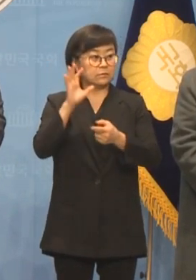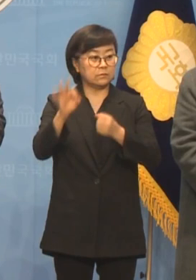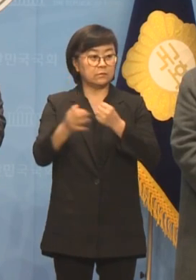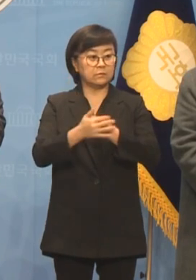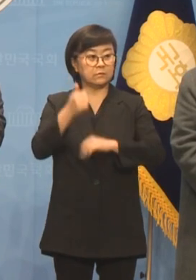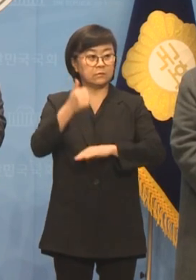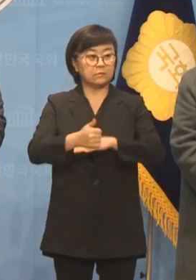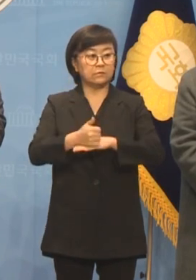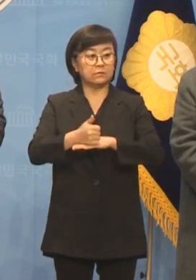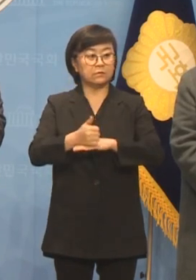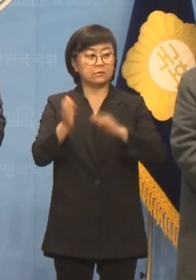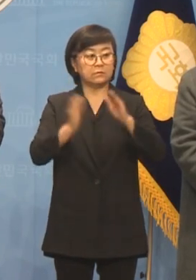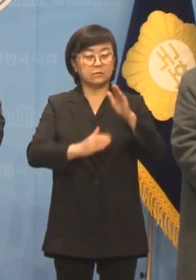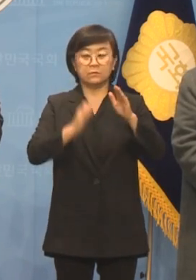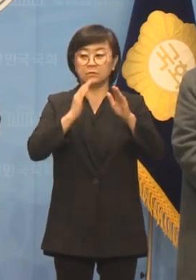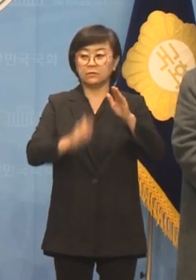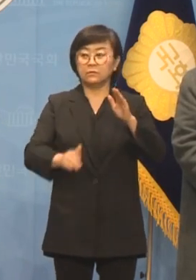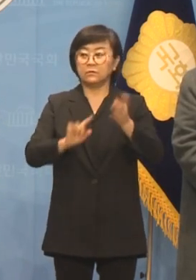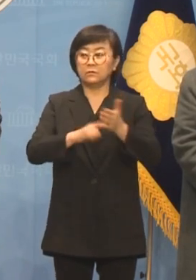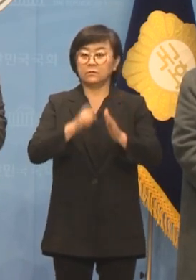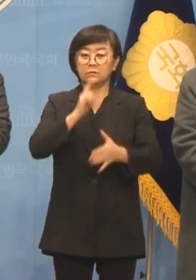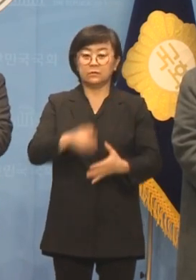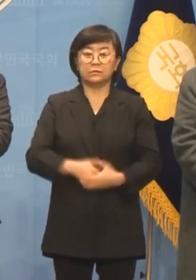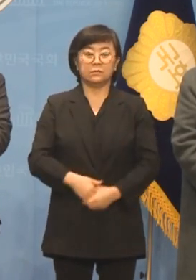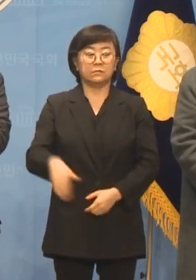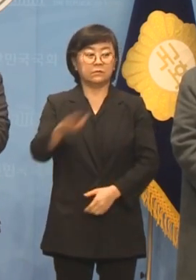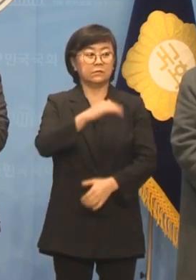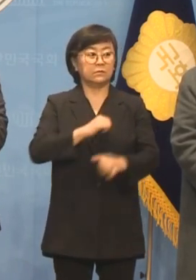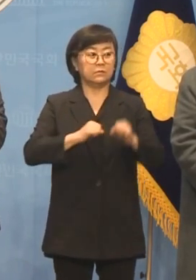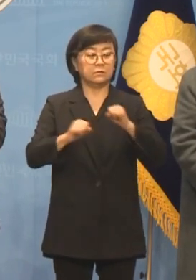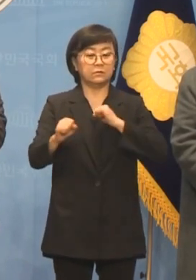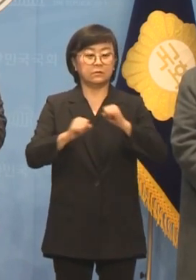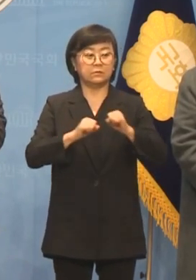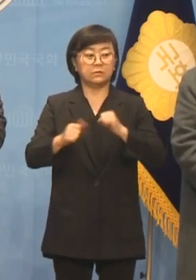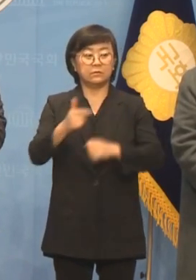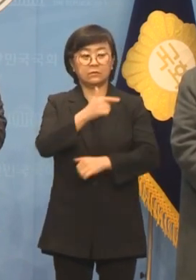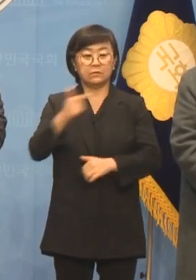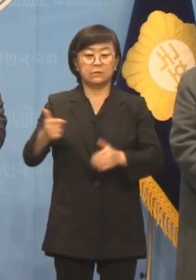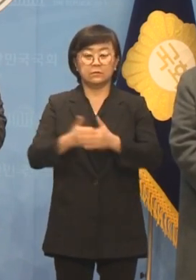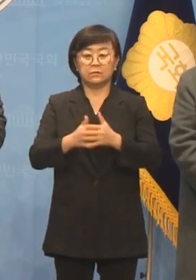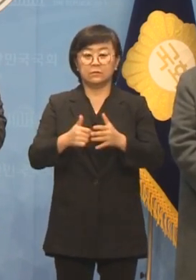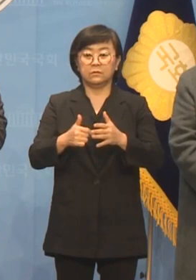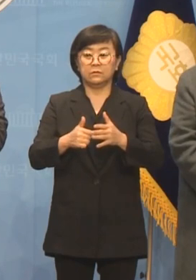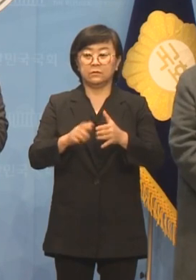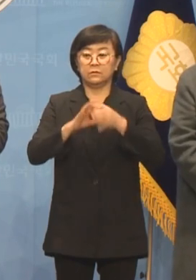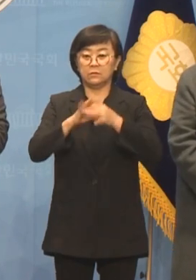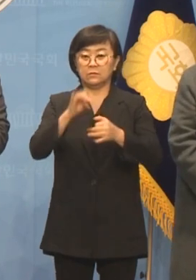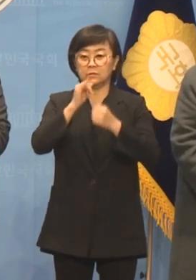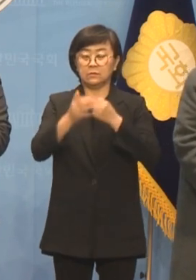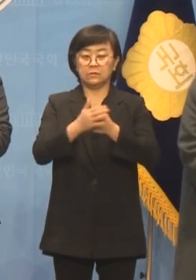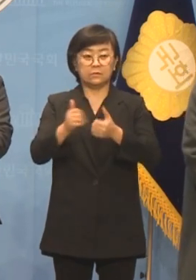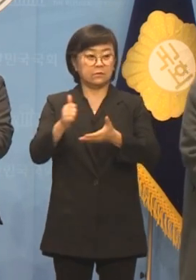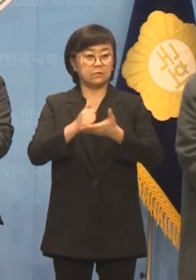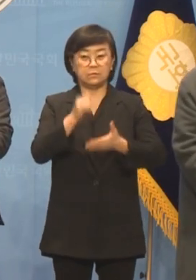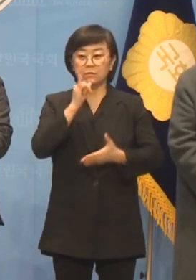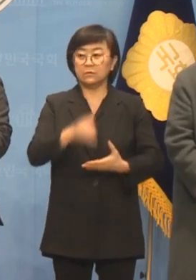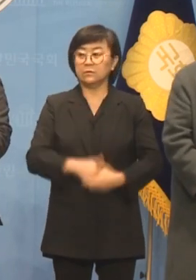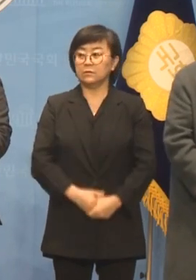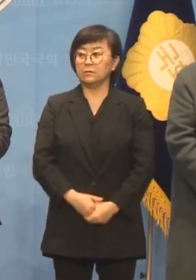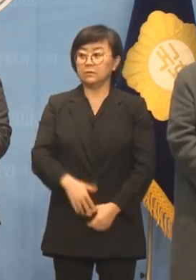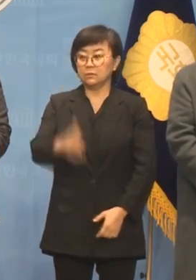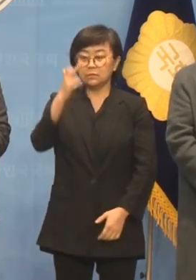최종적으로 공개를 결정하셨다는 점이 매우 중요합니다. 그래서 저희들의 활동과도 굉장히 연관이 있는 분이셔서 오늘 제가 모시게 됐습니다.